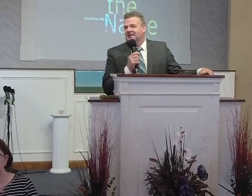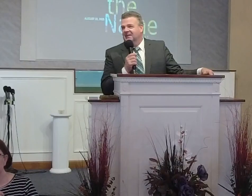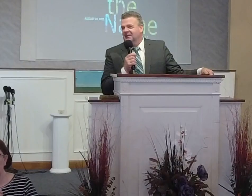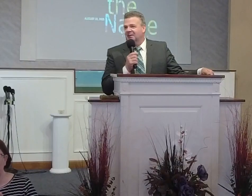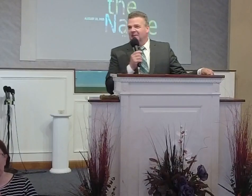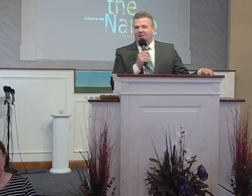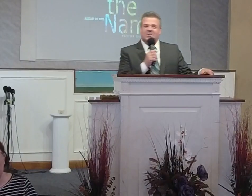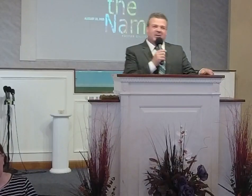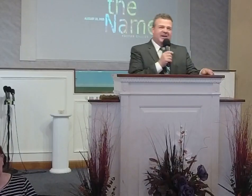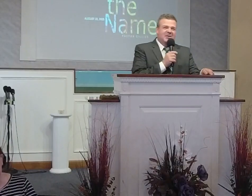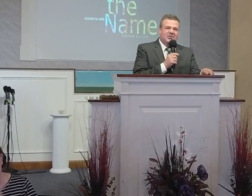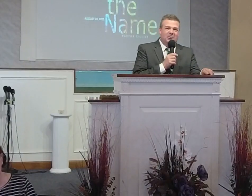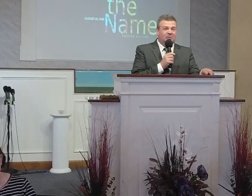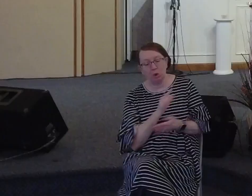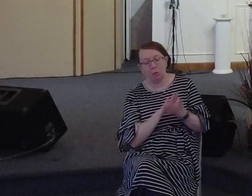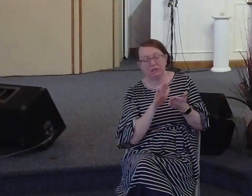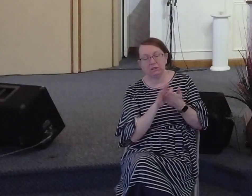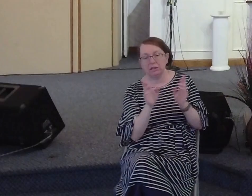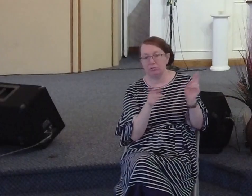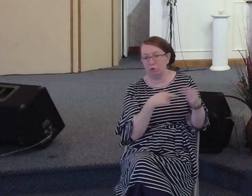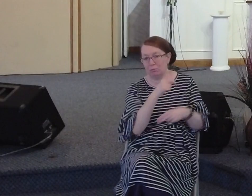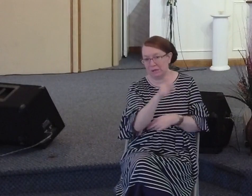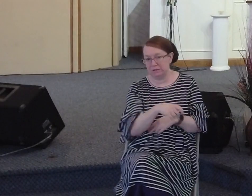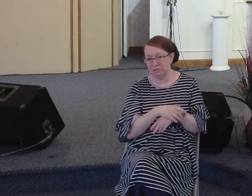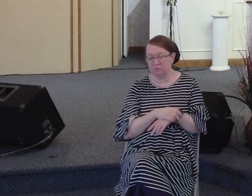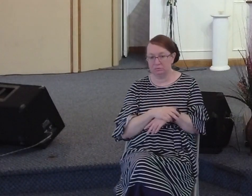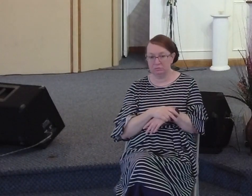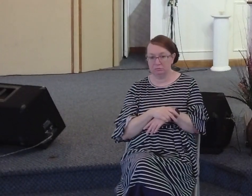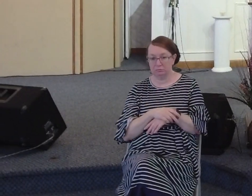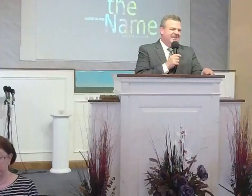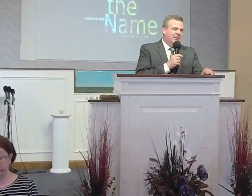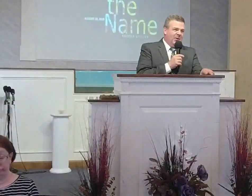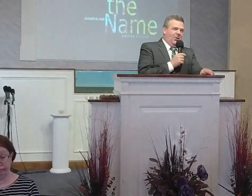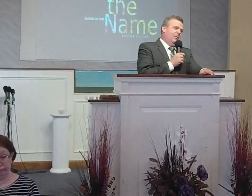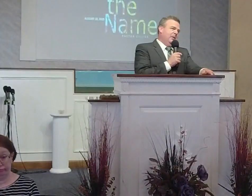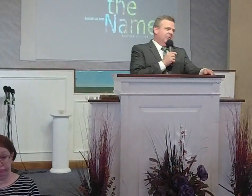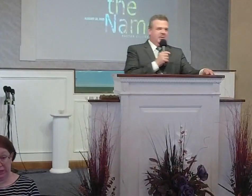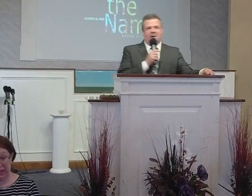Yo recuerdo cuando mis niños solían decir, siempre tenemos que limpiar el cuarto.